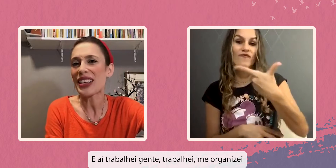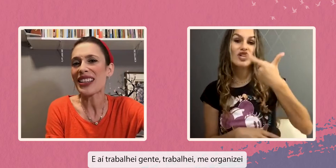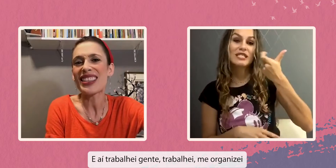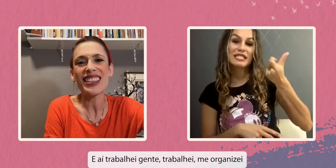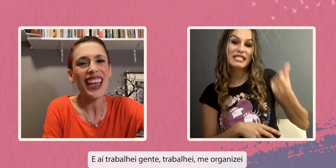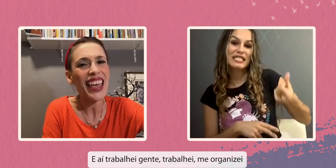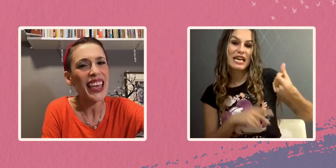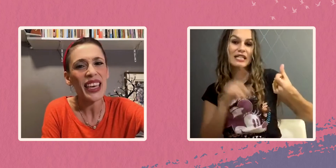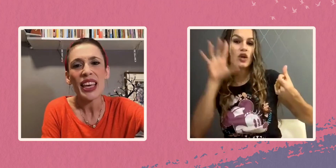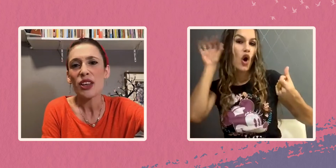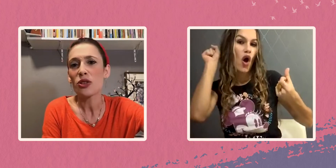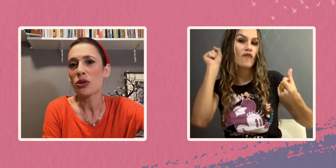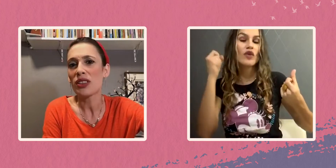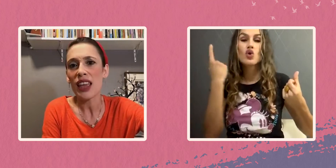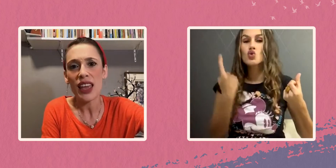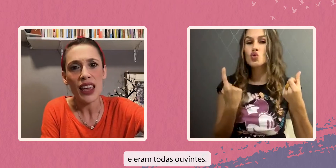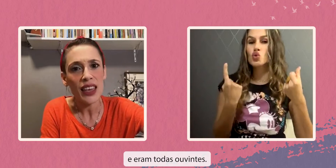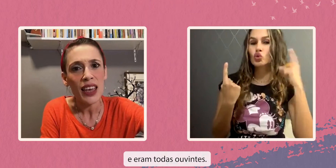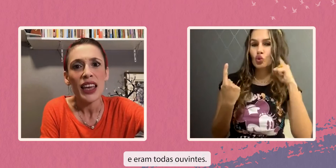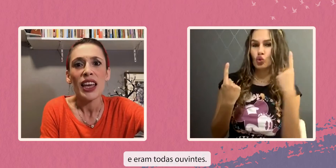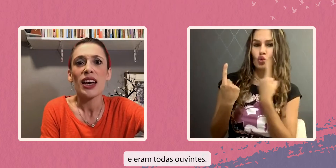Trabalhei, me organizei.